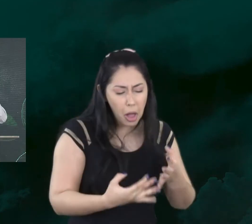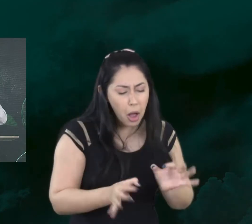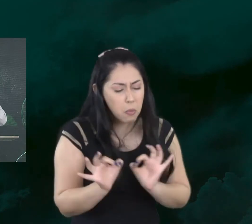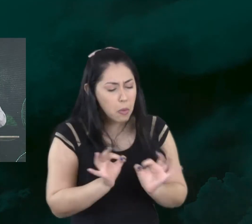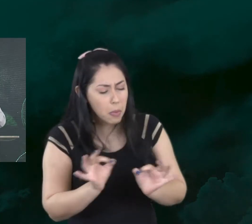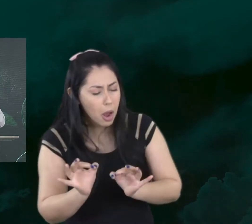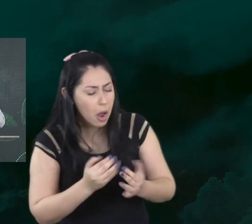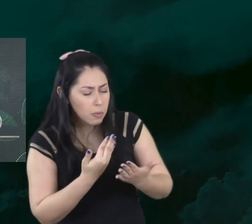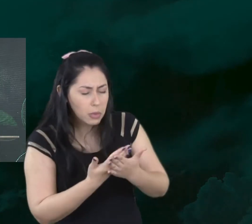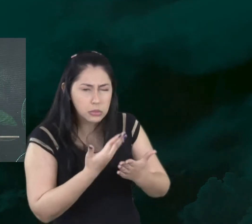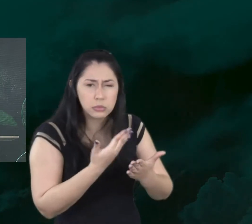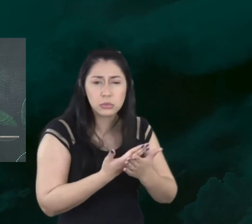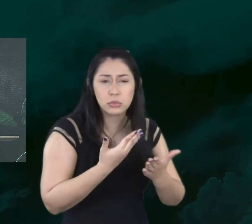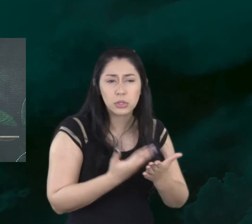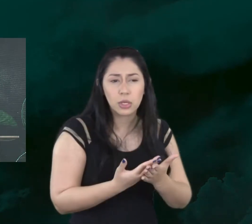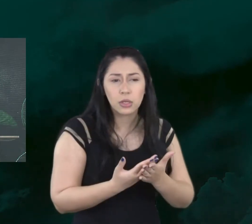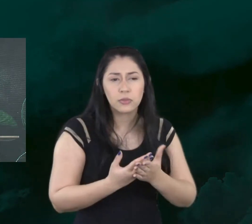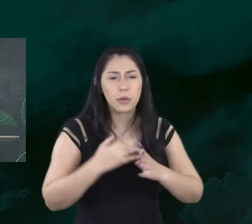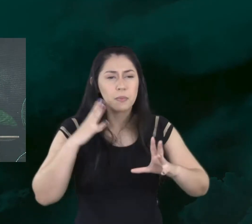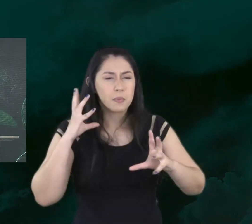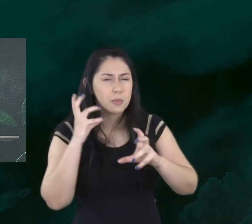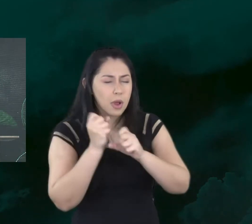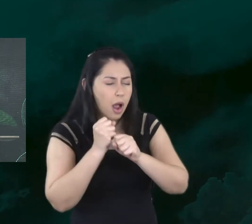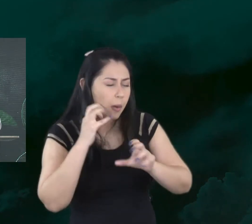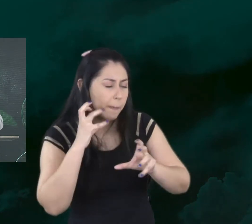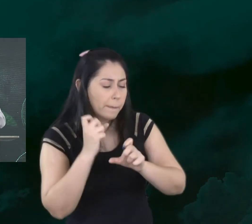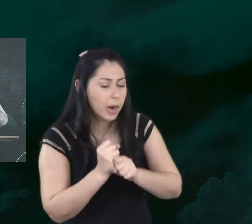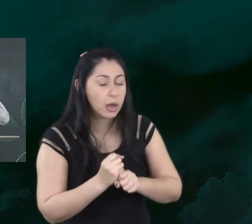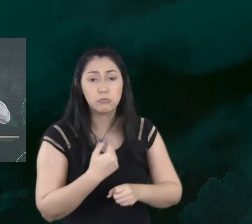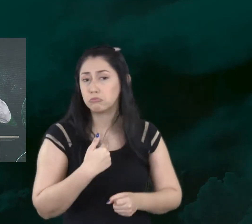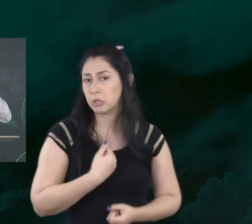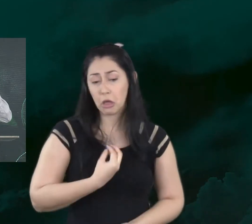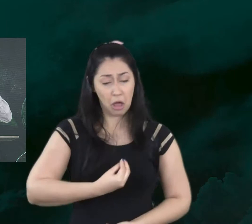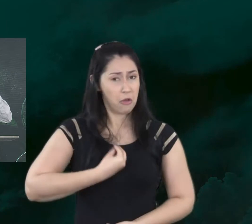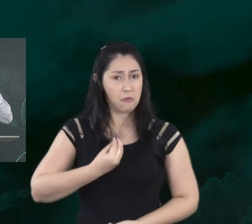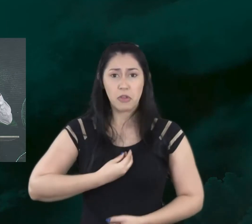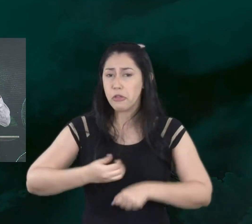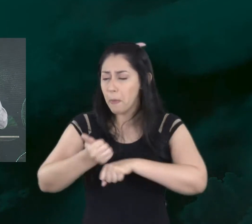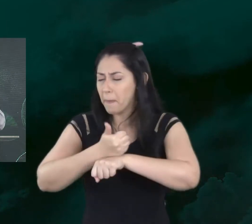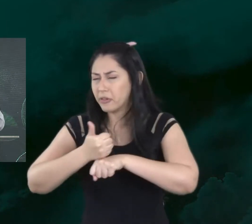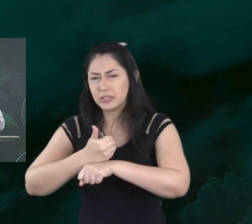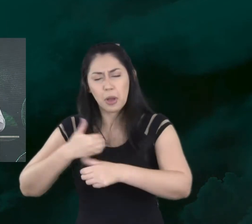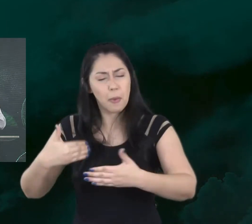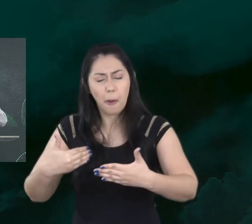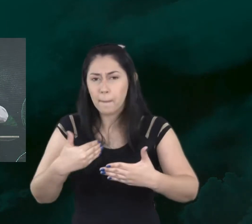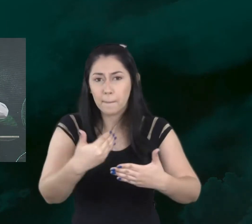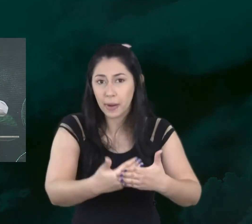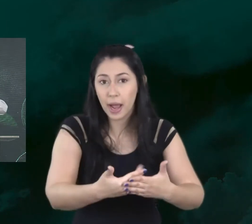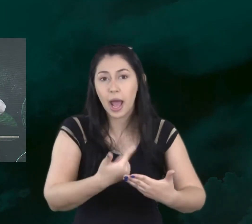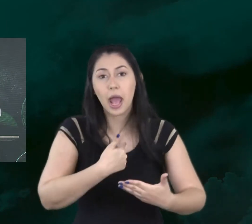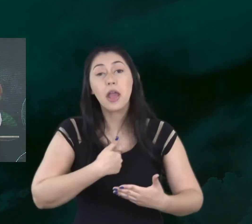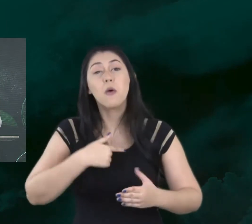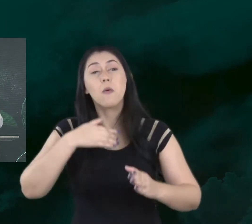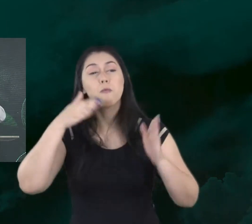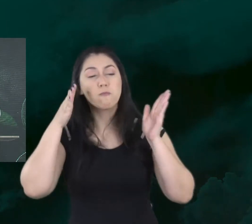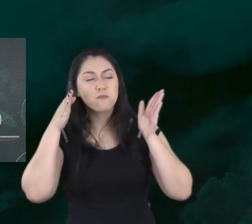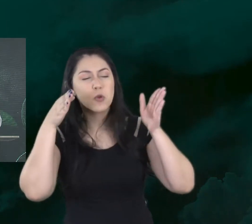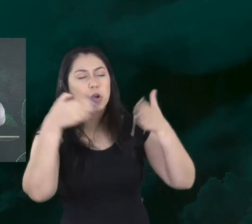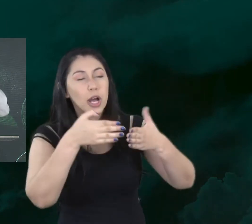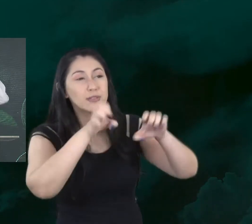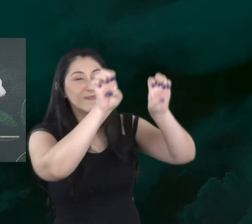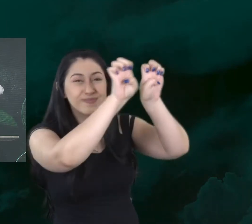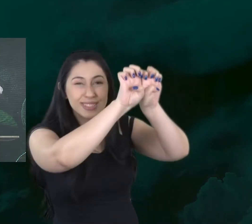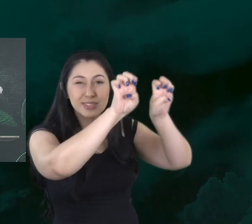né, por toda a minha vida profissional. Então a minha vida profissional foi dirigida para a estrutura. Que